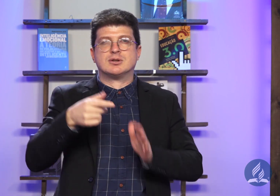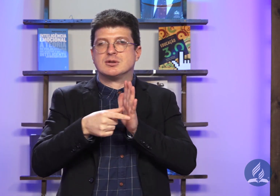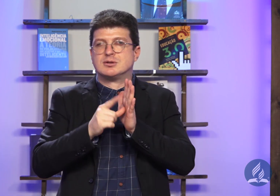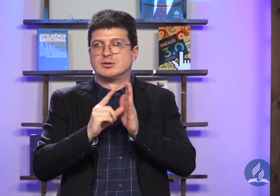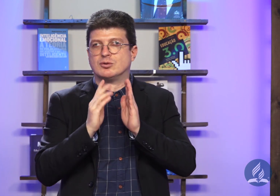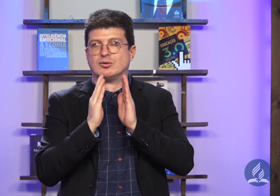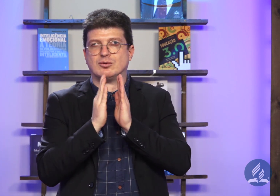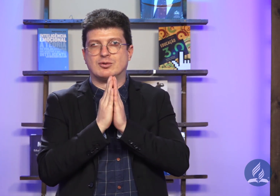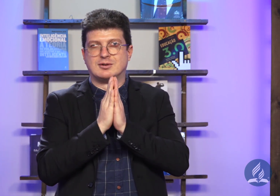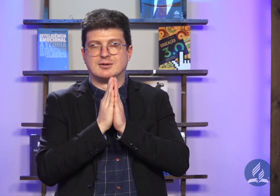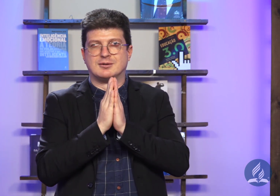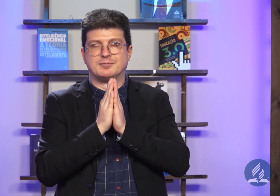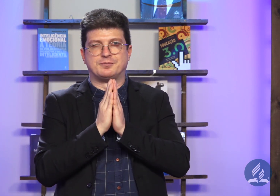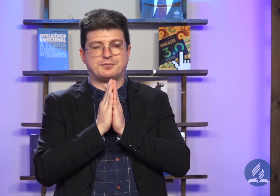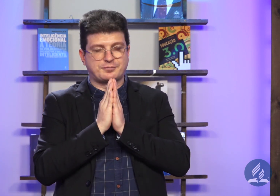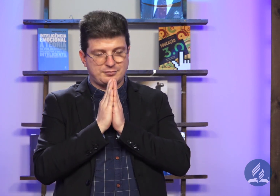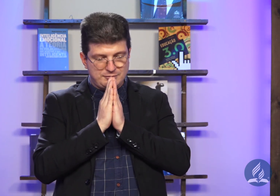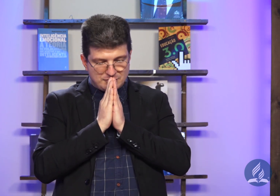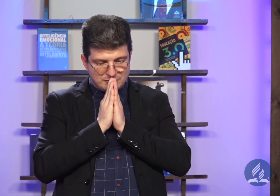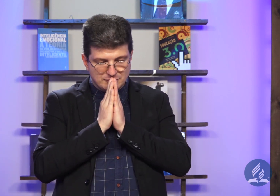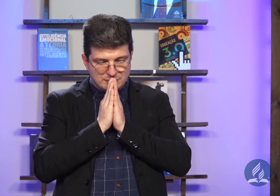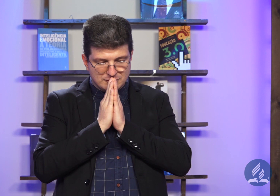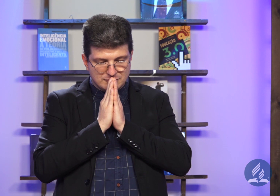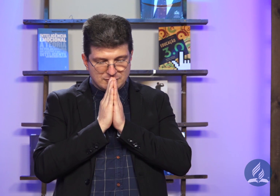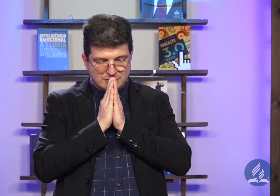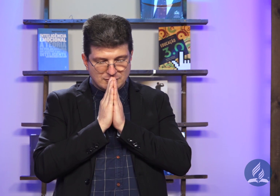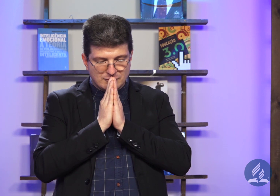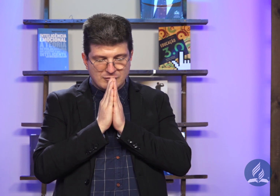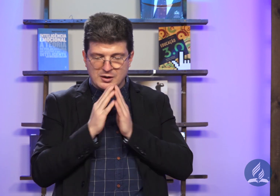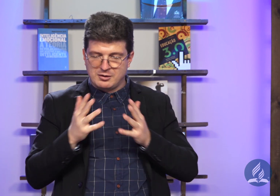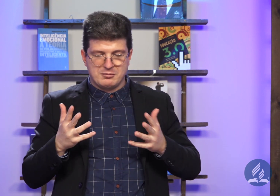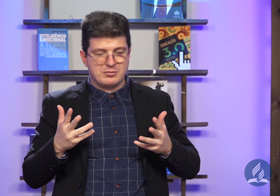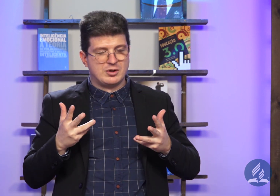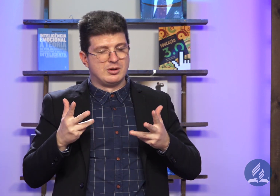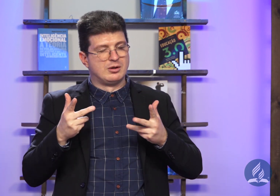um nessa noite, mas antes nós vamos orar.